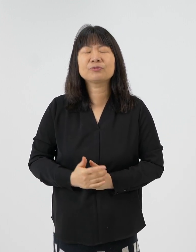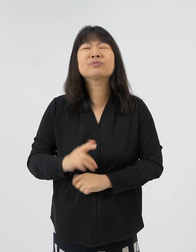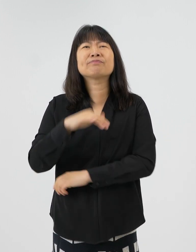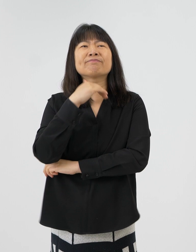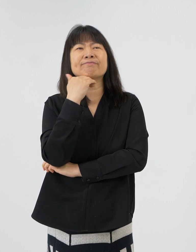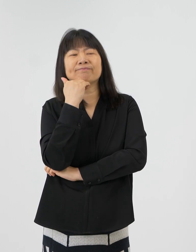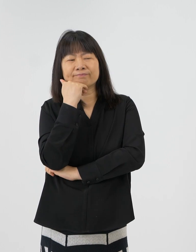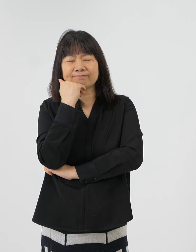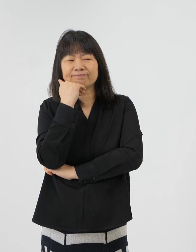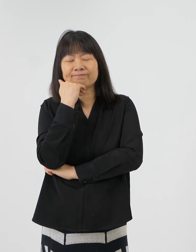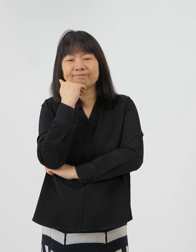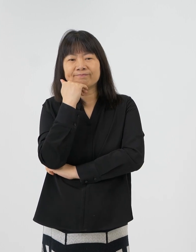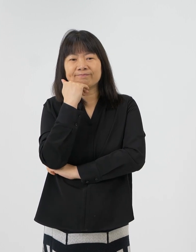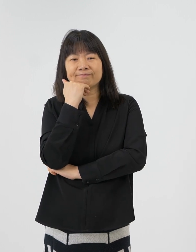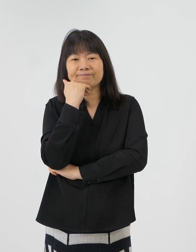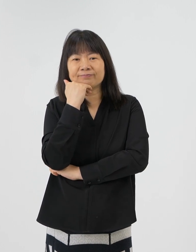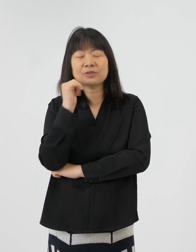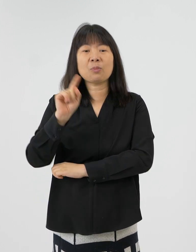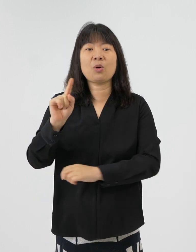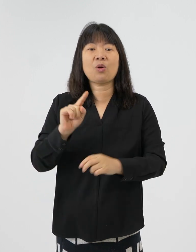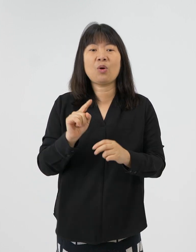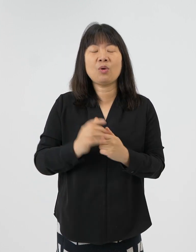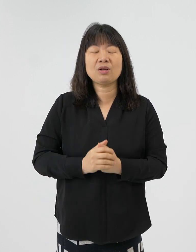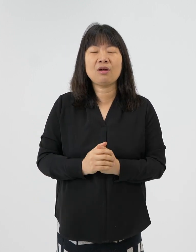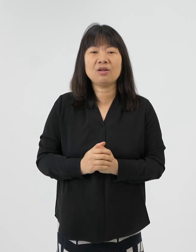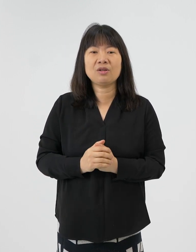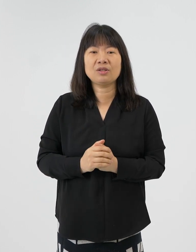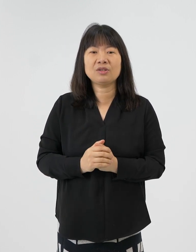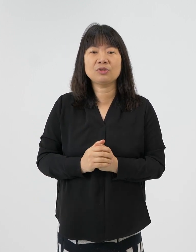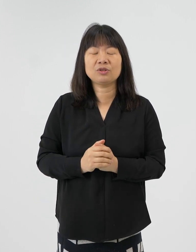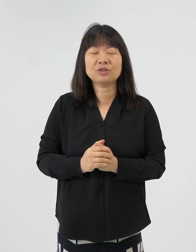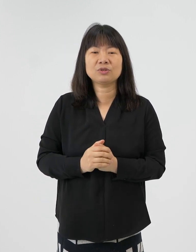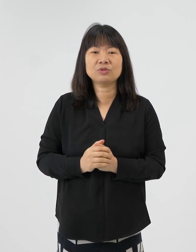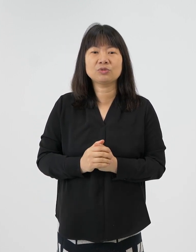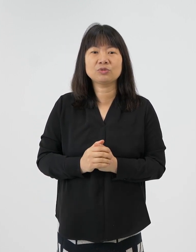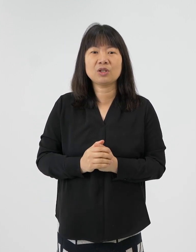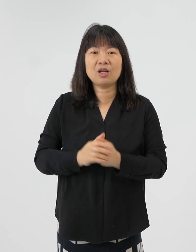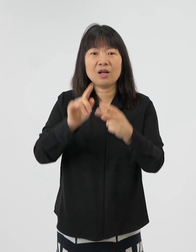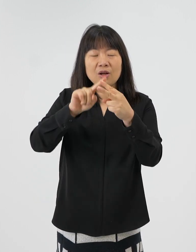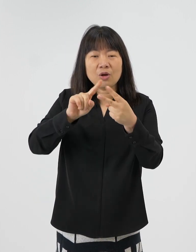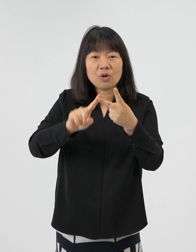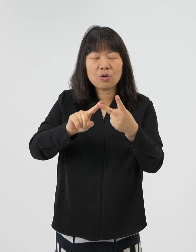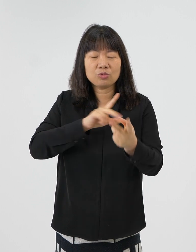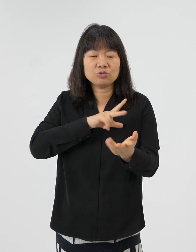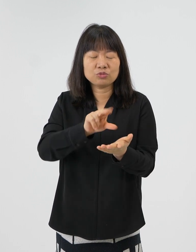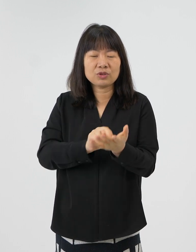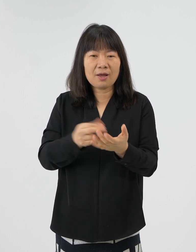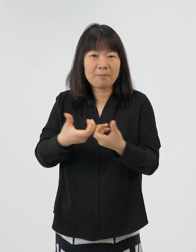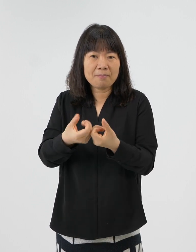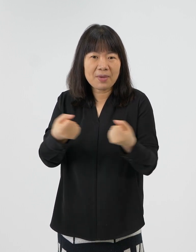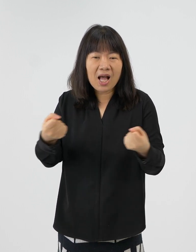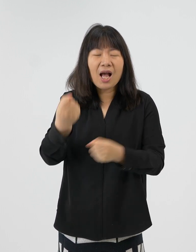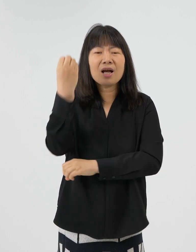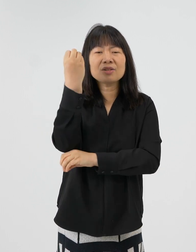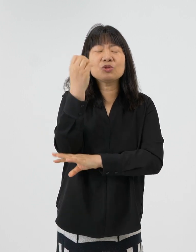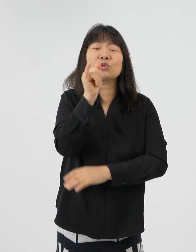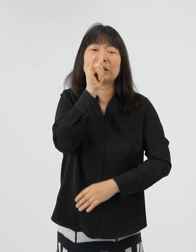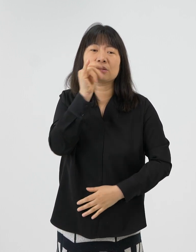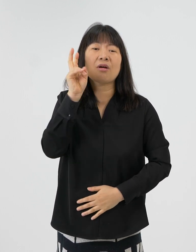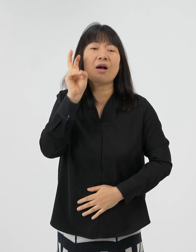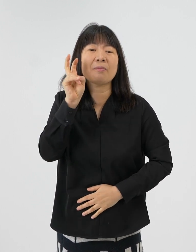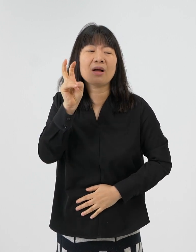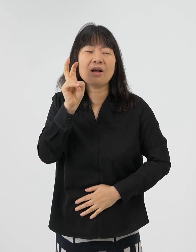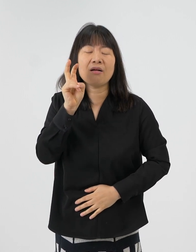지점에 이 두 극단적인 주제를 갈라내는 어떤 기준이 있었을 거란